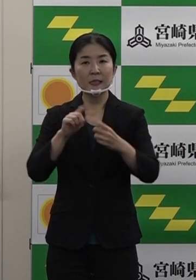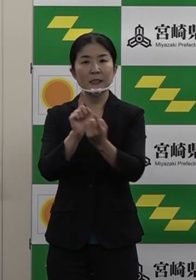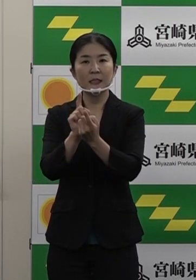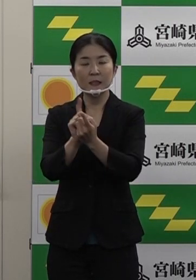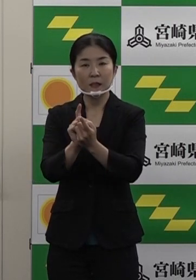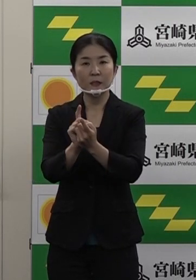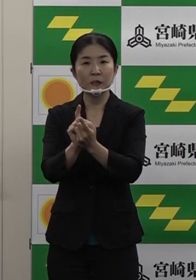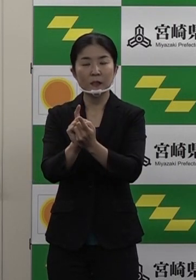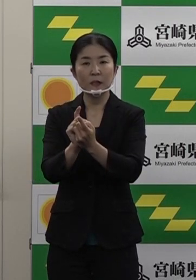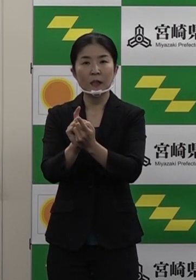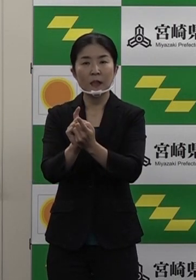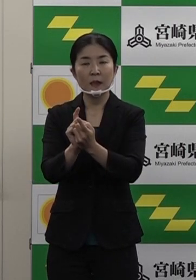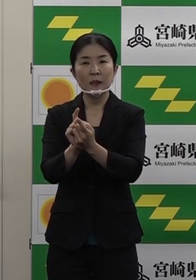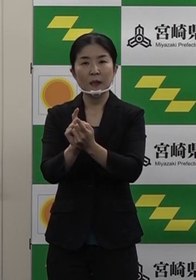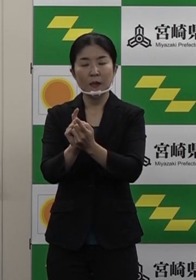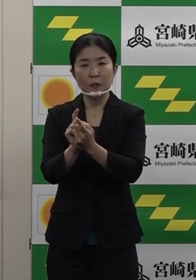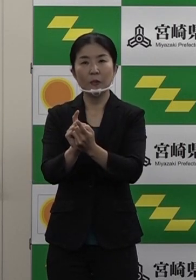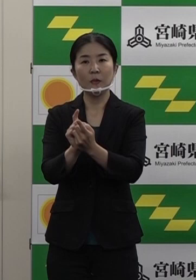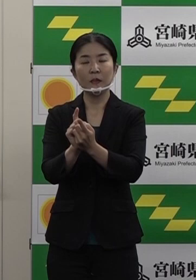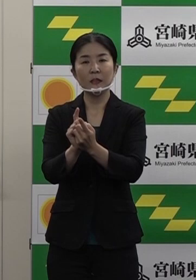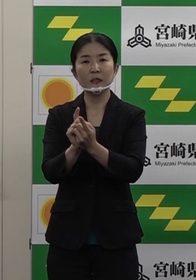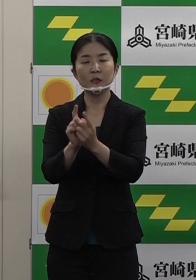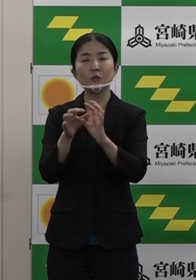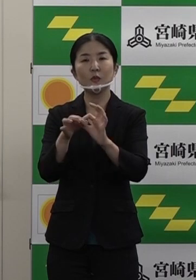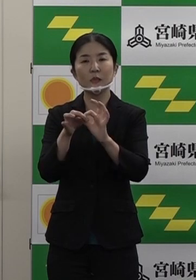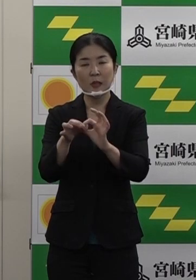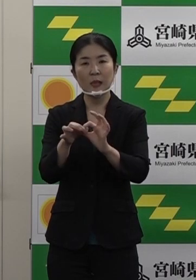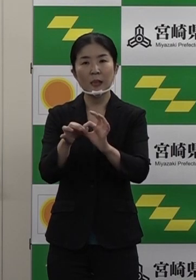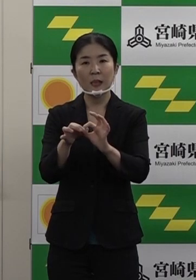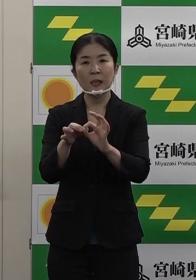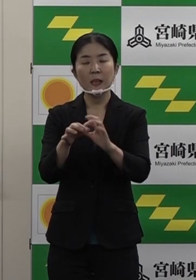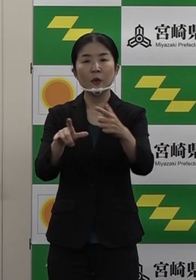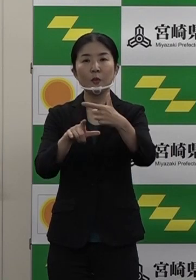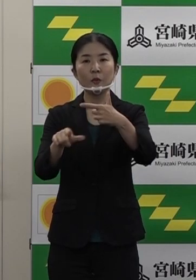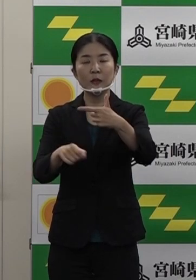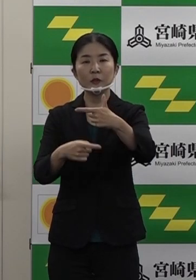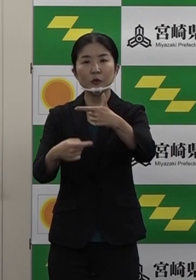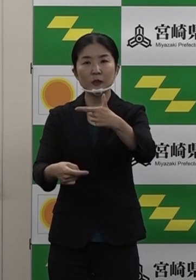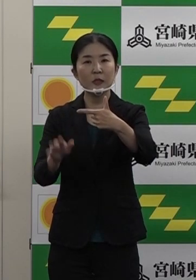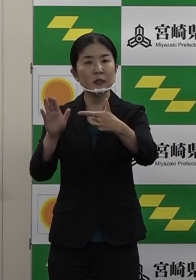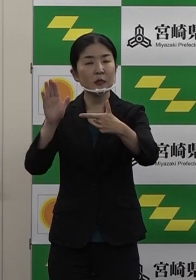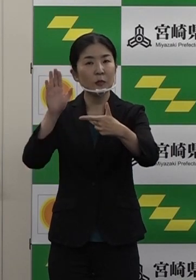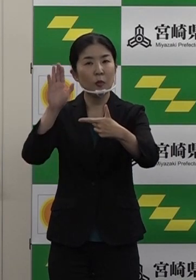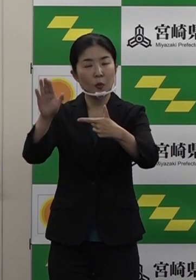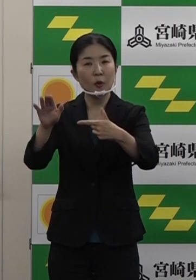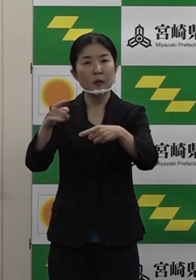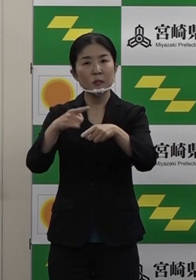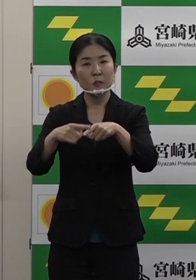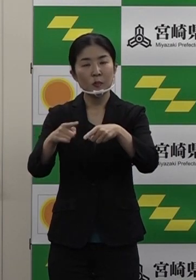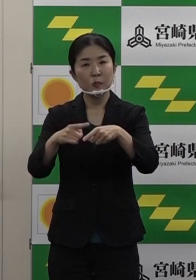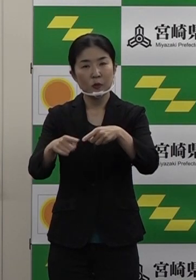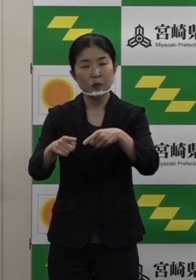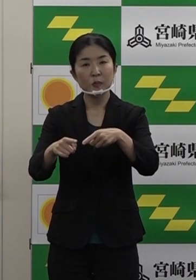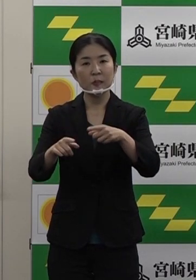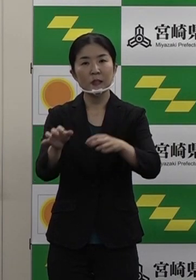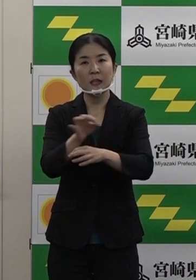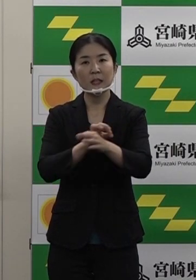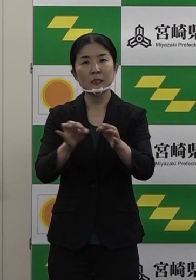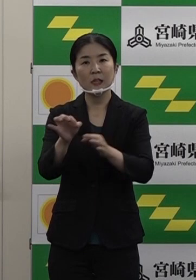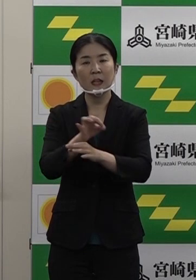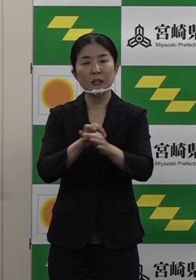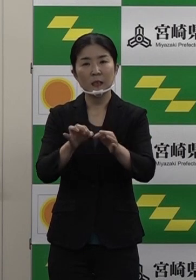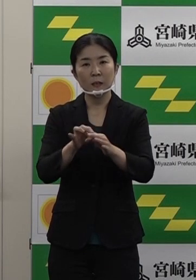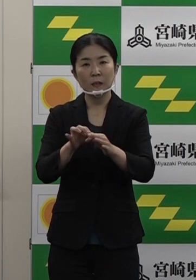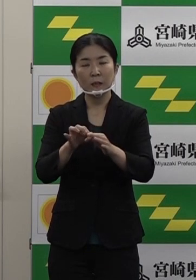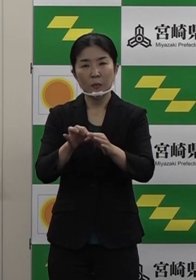活動をブレーキアクセルでお話しされてたと思うんですけれども、6月1日以降は徐々に経済活動のアクセルを踏んでいく